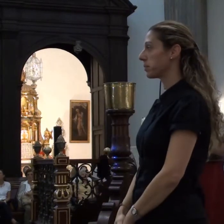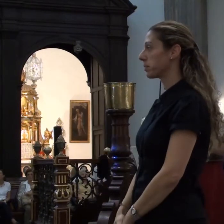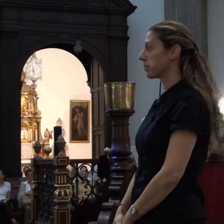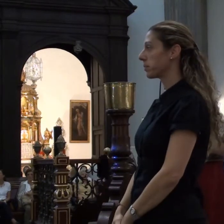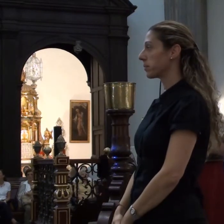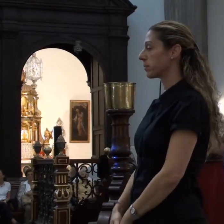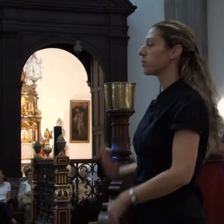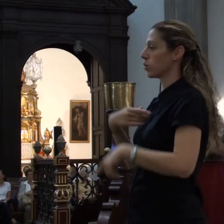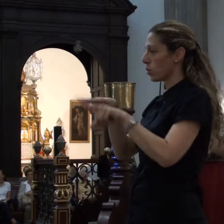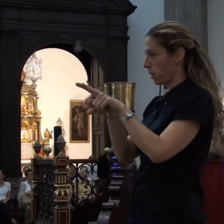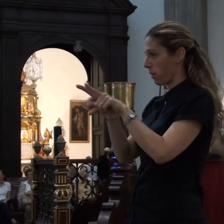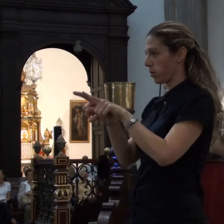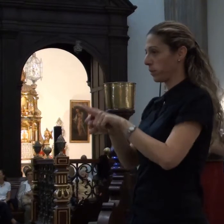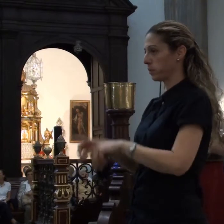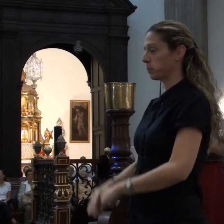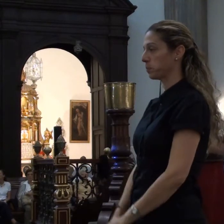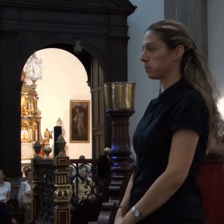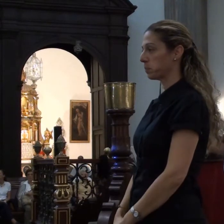hacer hermanos